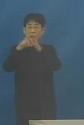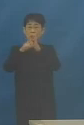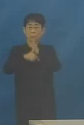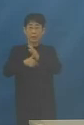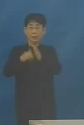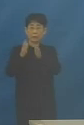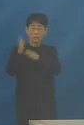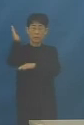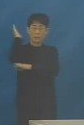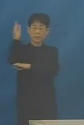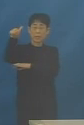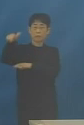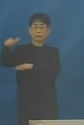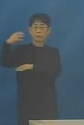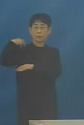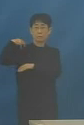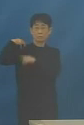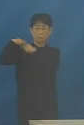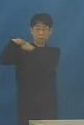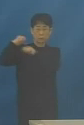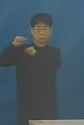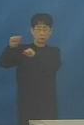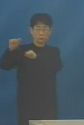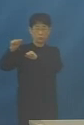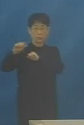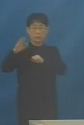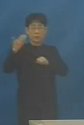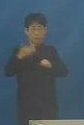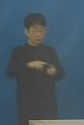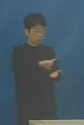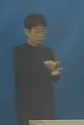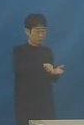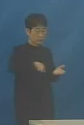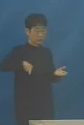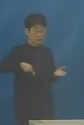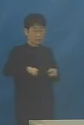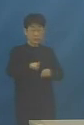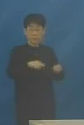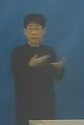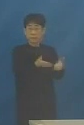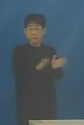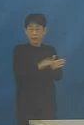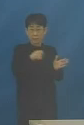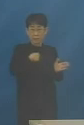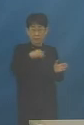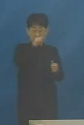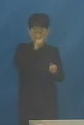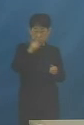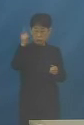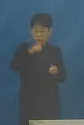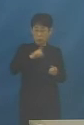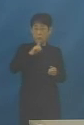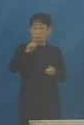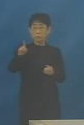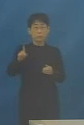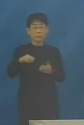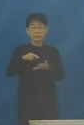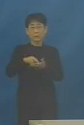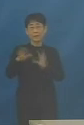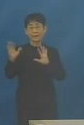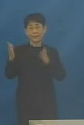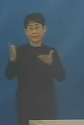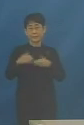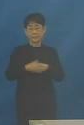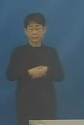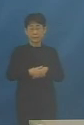その辺にあの自治体としてあの良い悪いを申し上げる立場ではないと思っておりますこの以前から